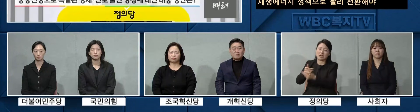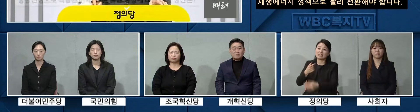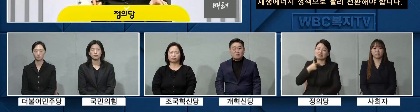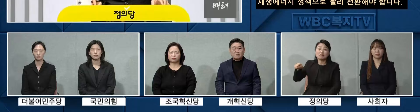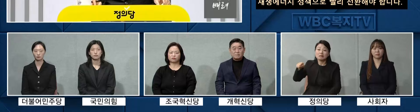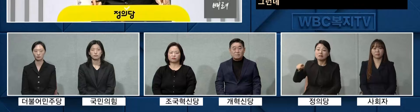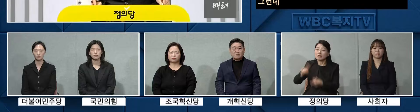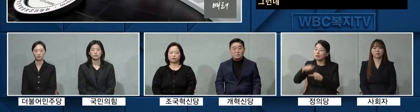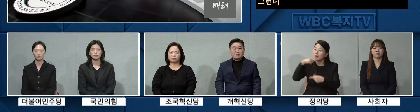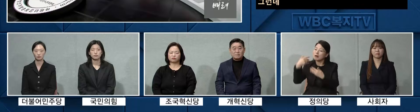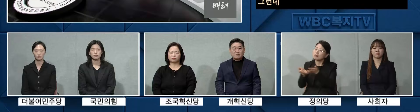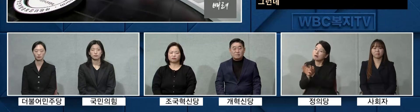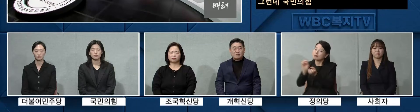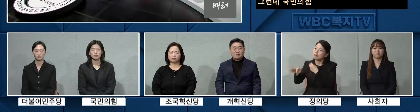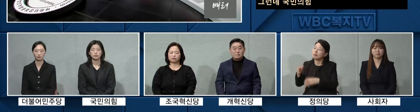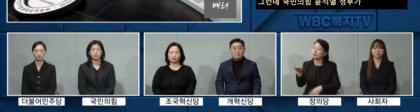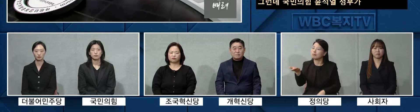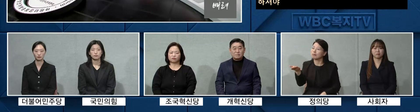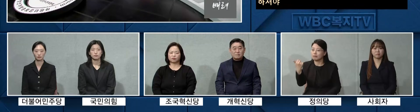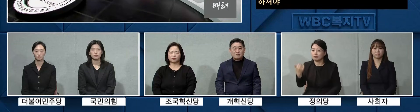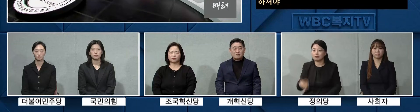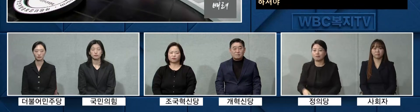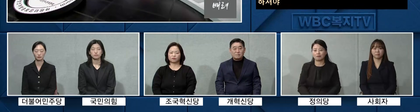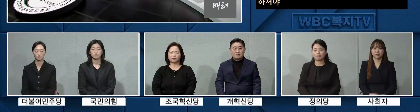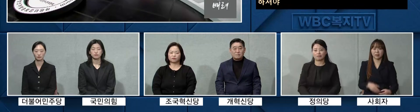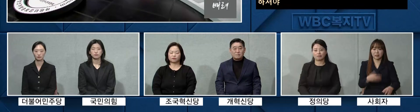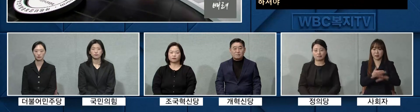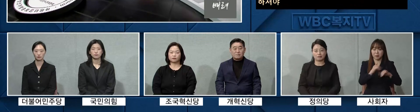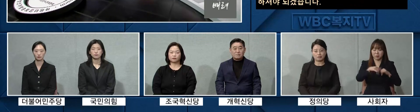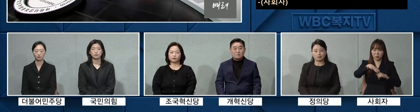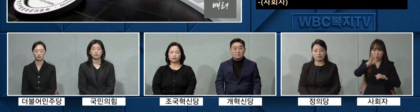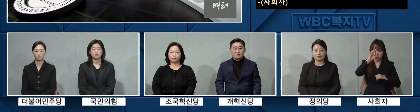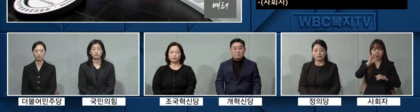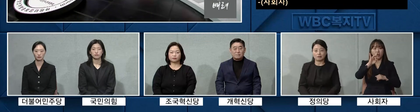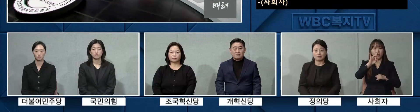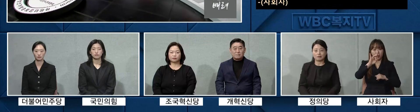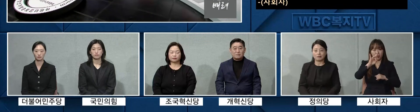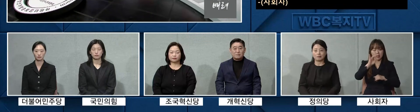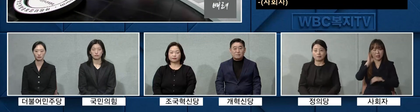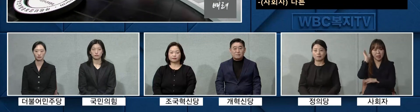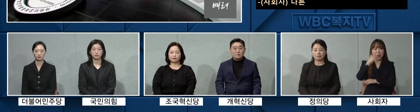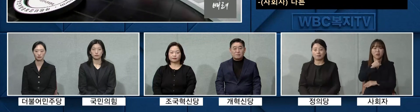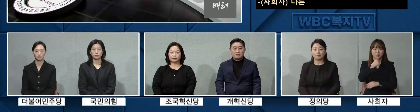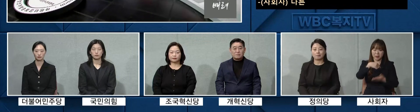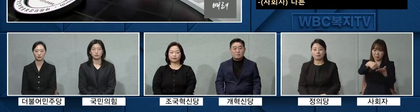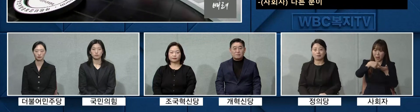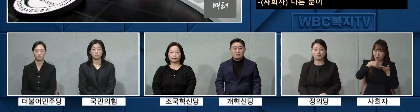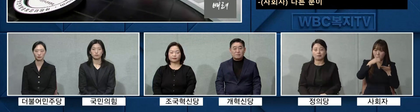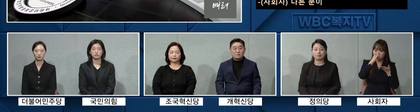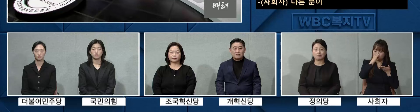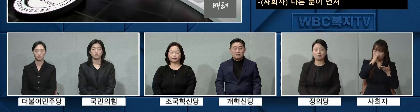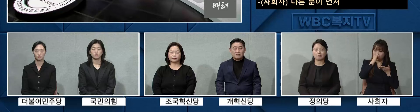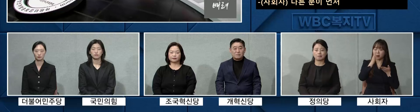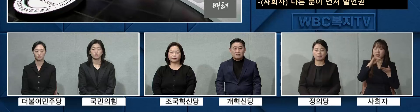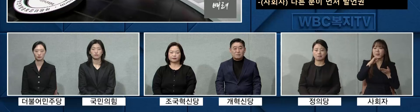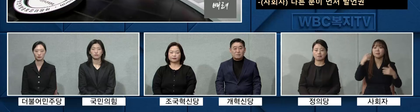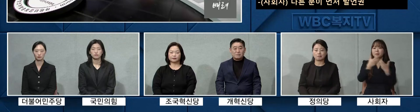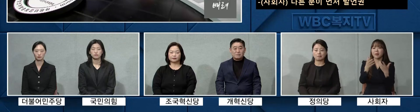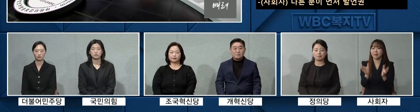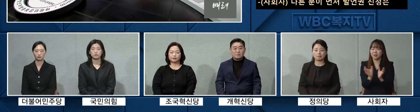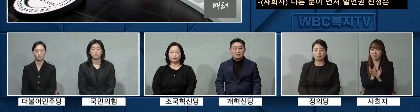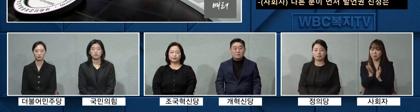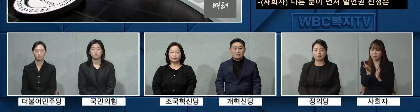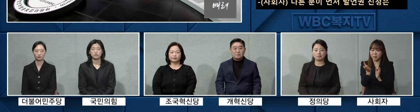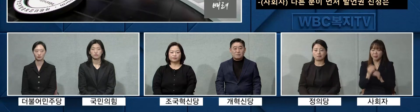되겠습니다. 예, 다른 분이 먼저 답변 발언권 신청은 하셨는데 국민의힘 김종득